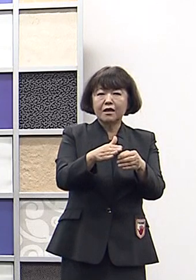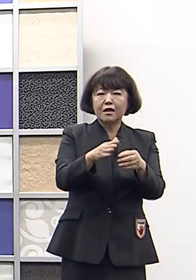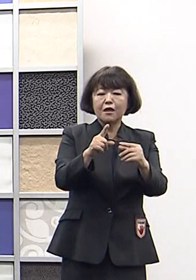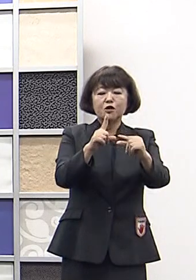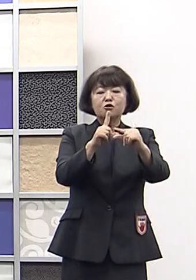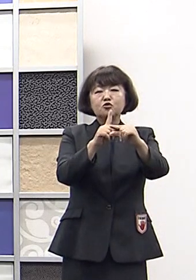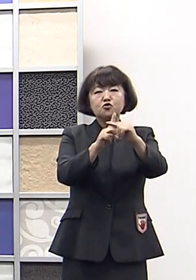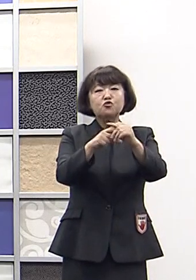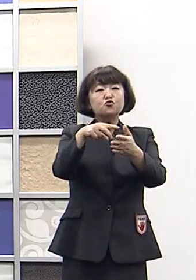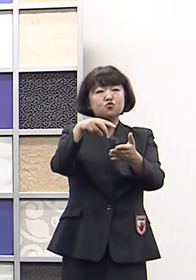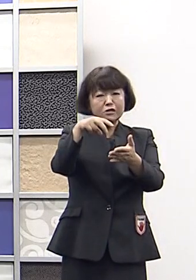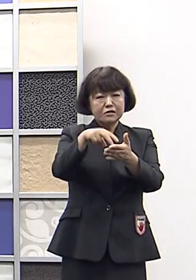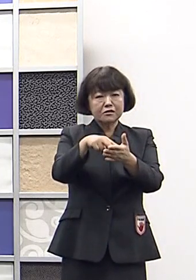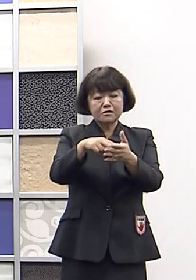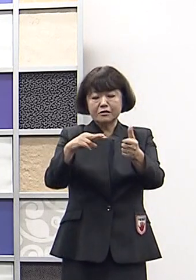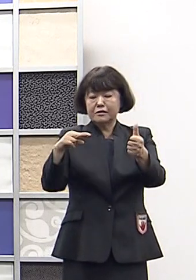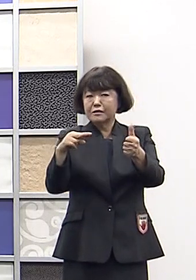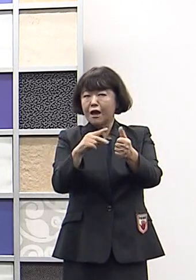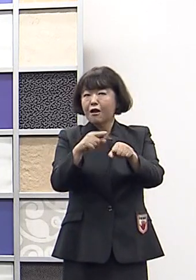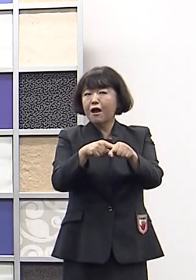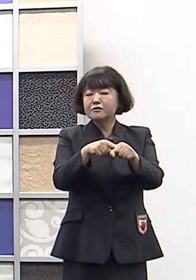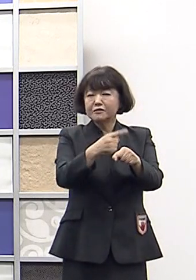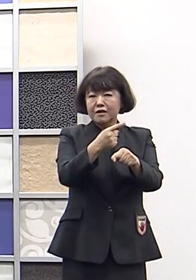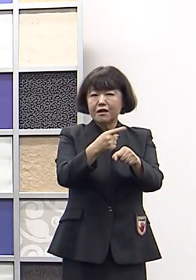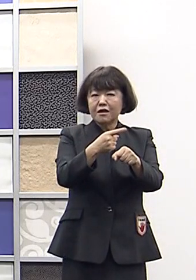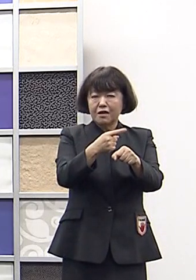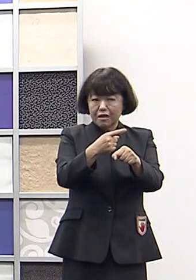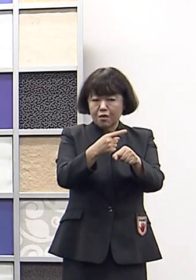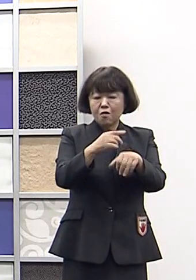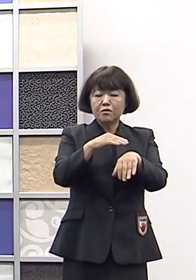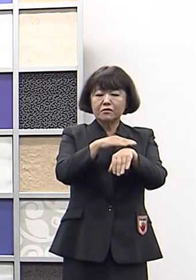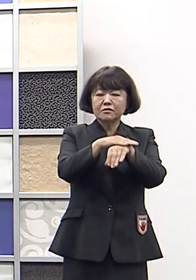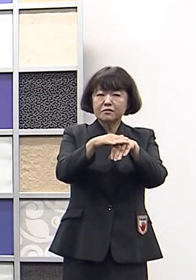中立客観性に疑義が抱かれないような、